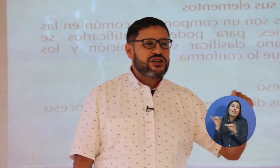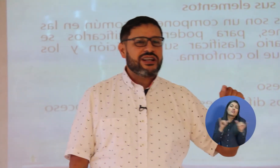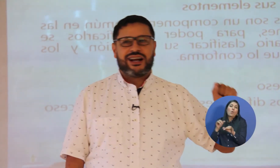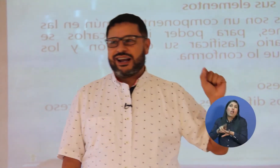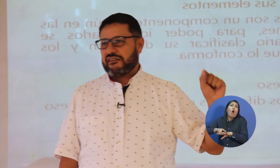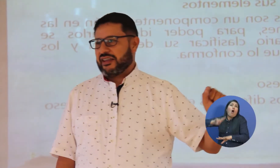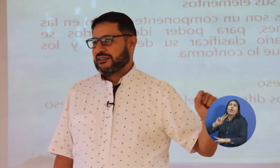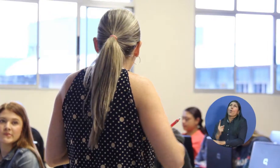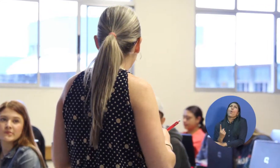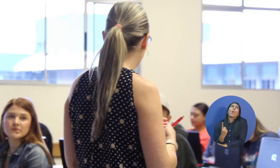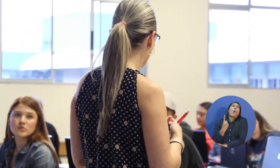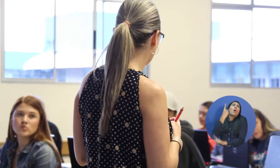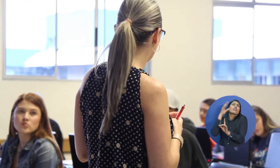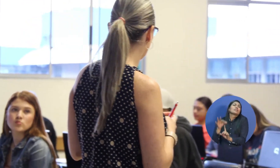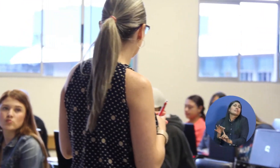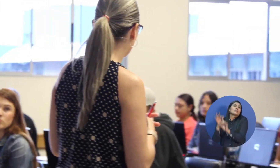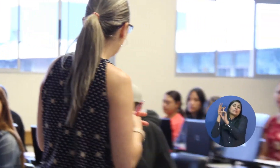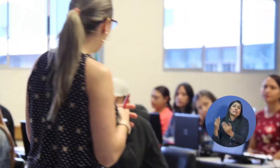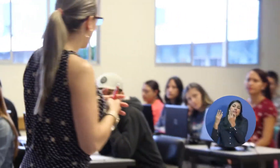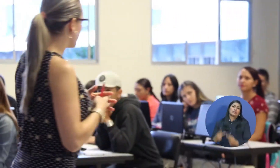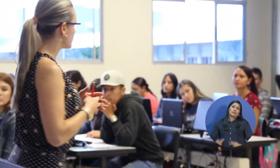y única en la vida.